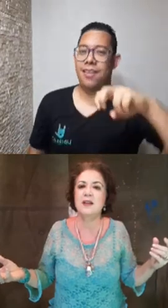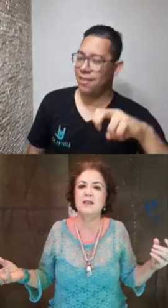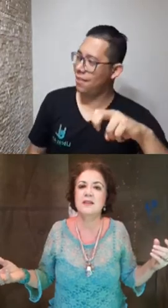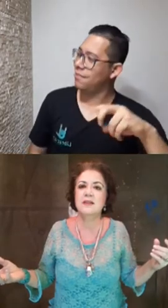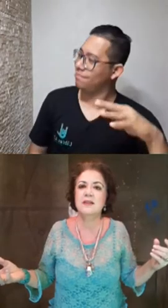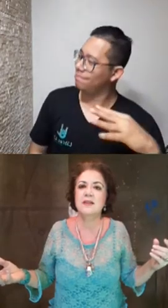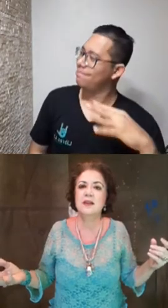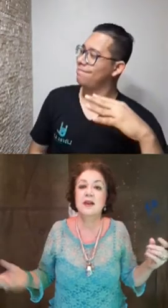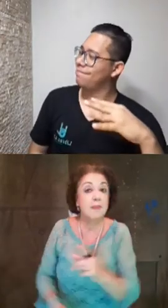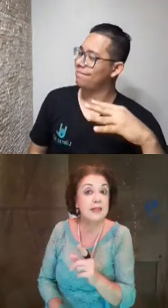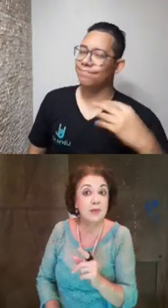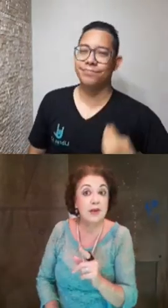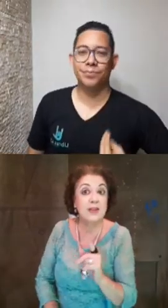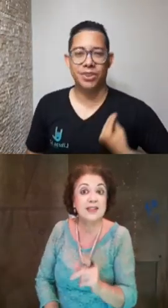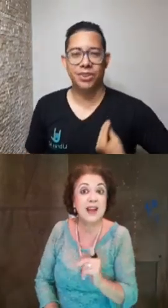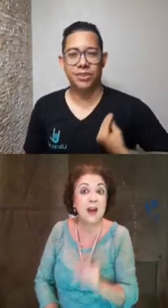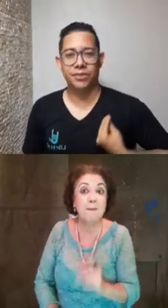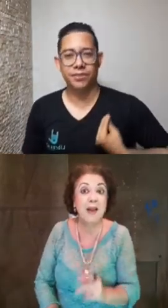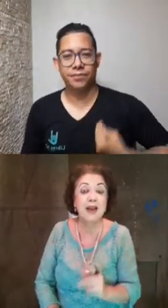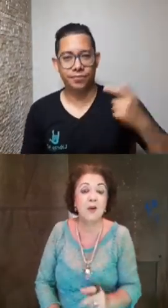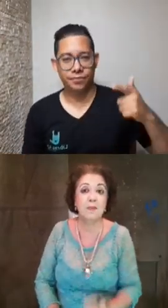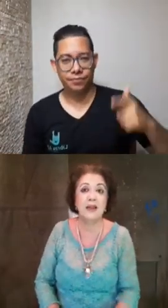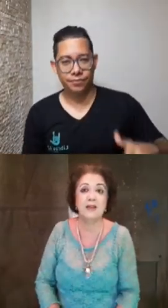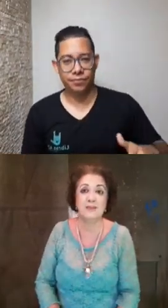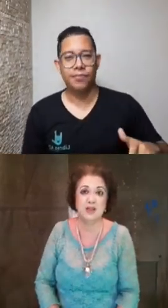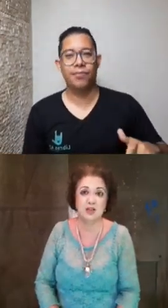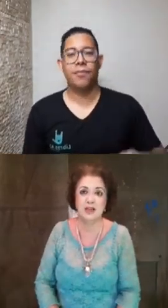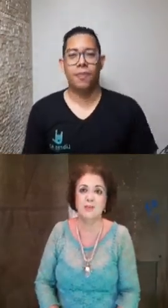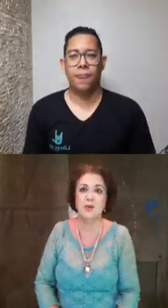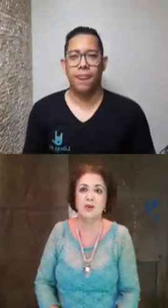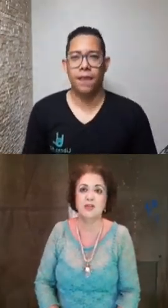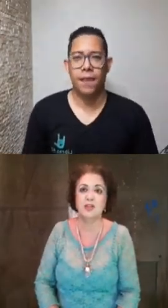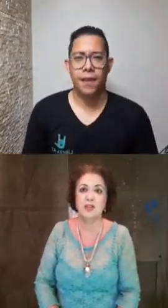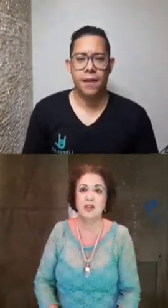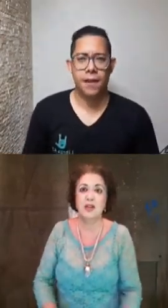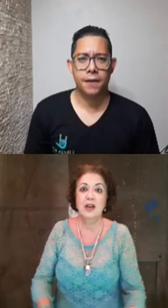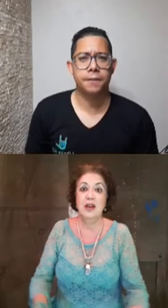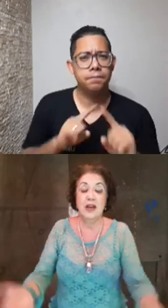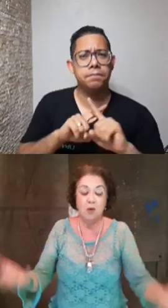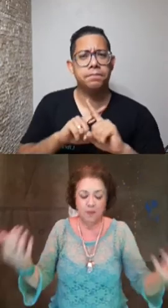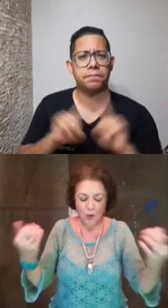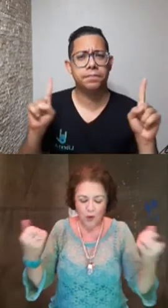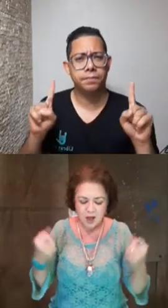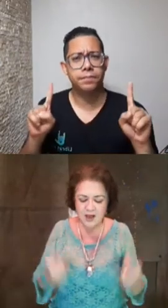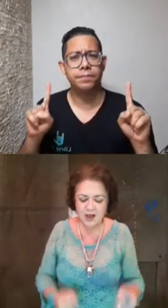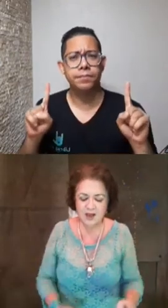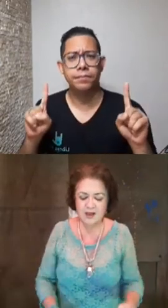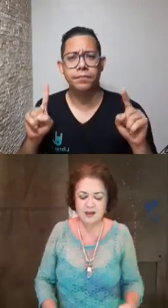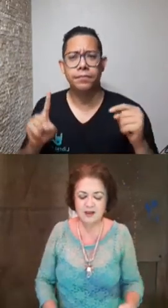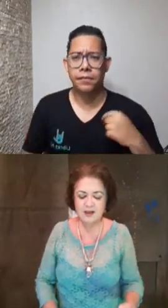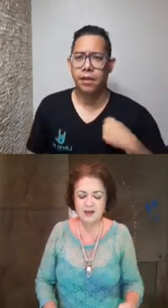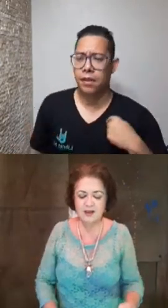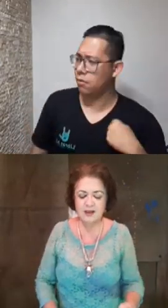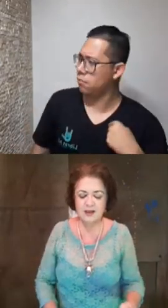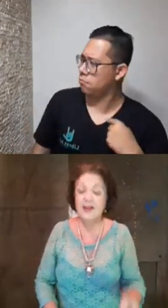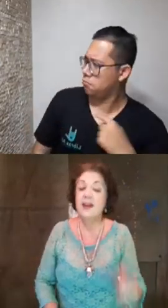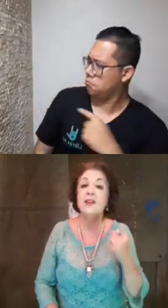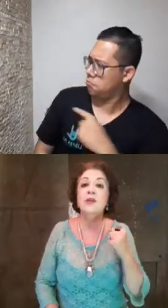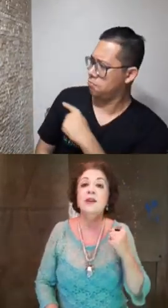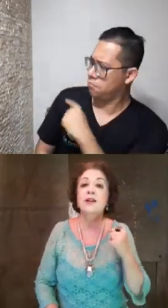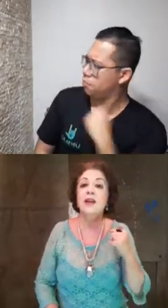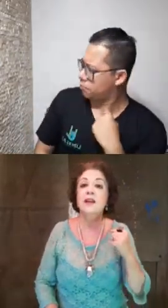respirar. Mas eu não escapei completamente da morte. Eu morri